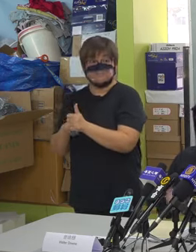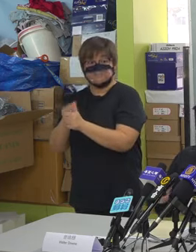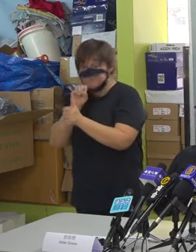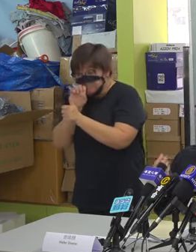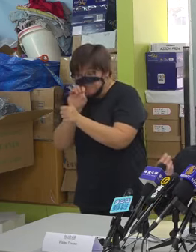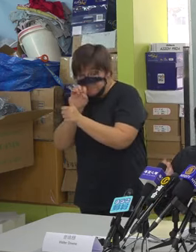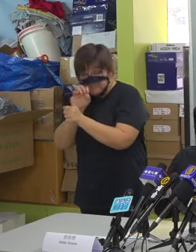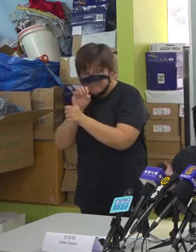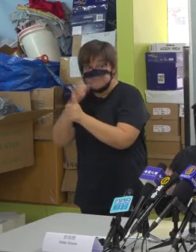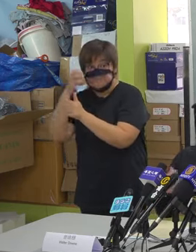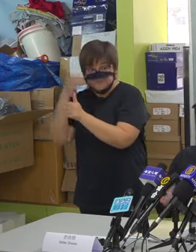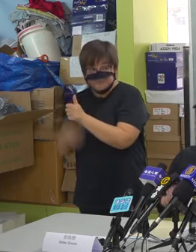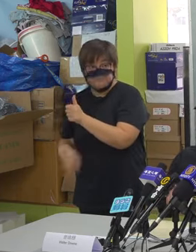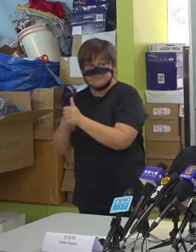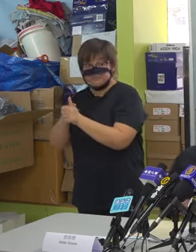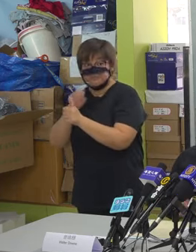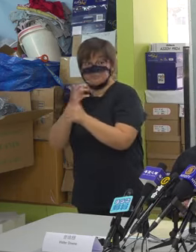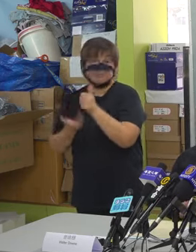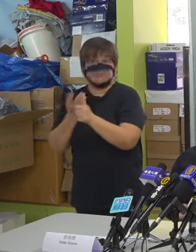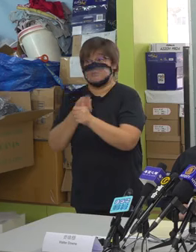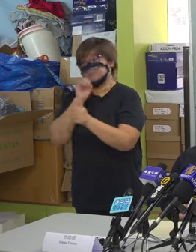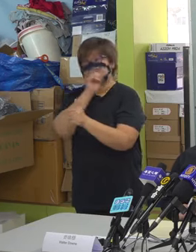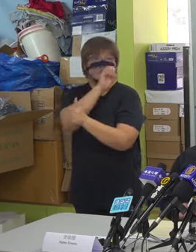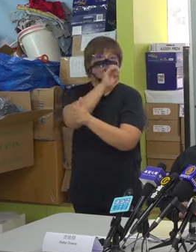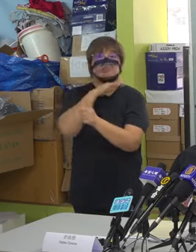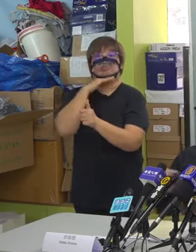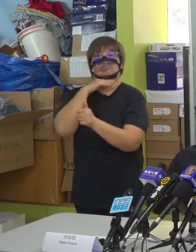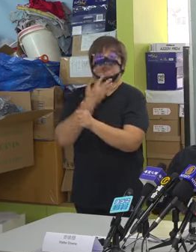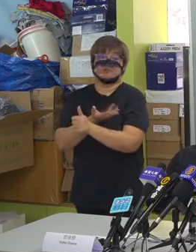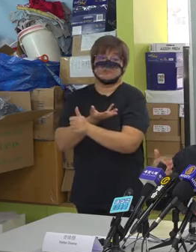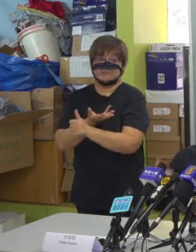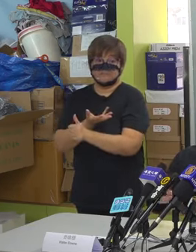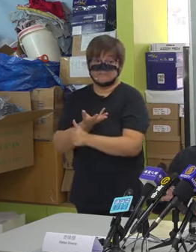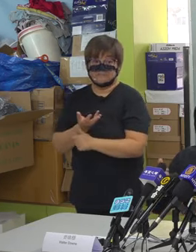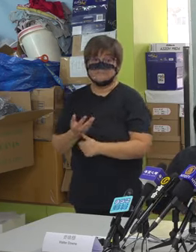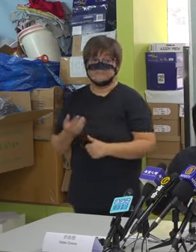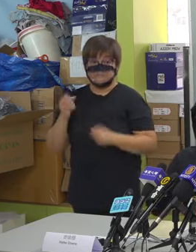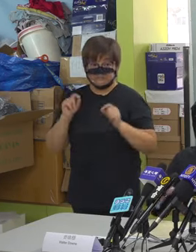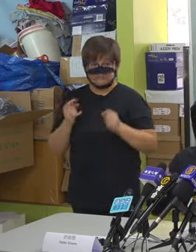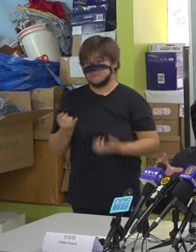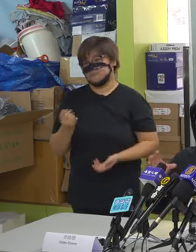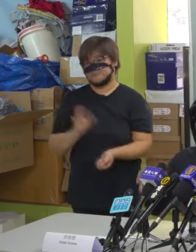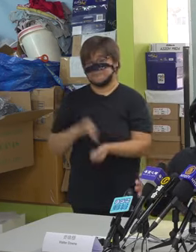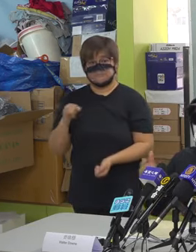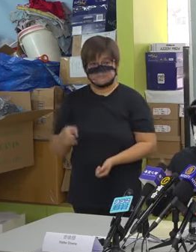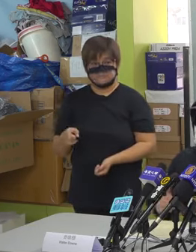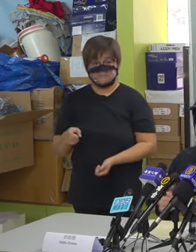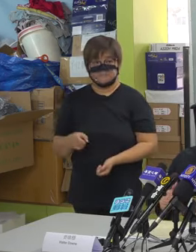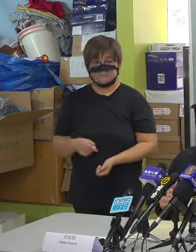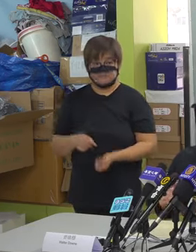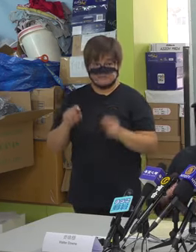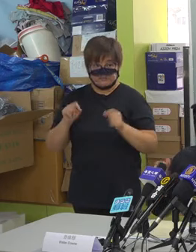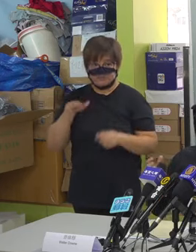所以話呢一份報告先天上就出現咗缺陷，而其次正如佢有呢啲缺陷嘅同